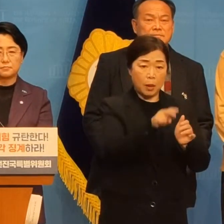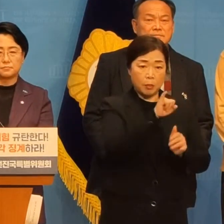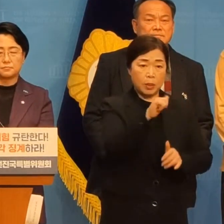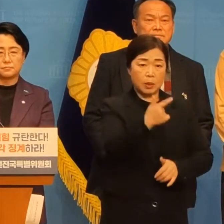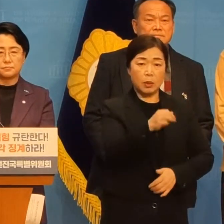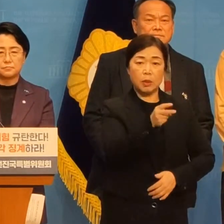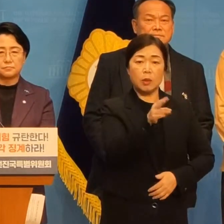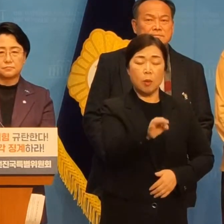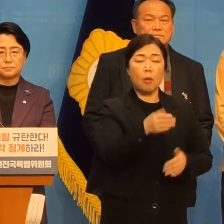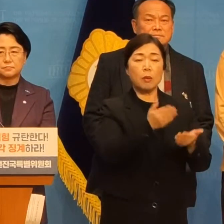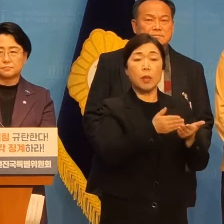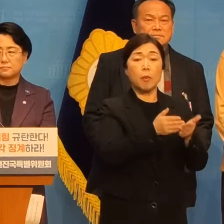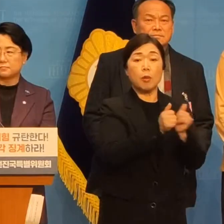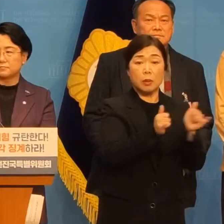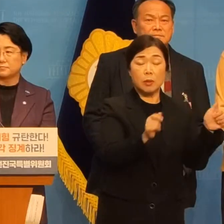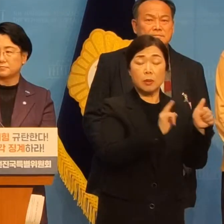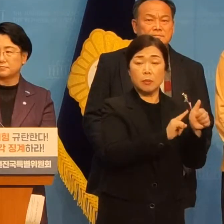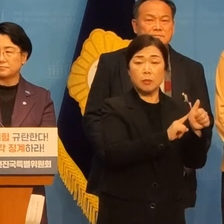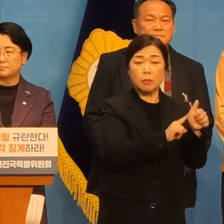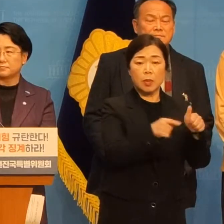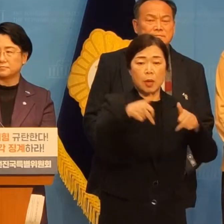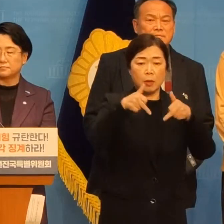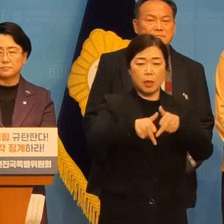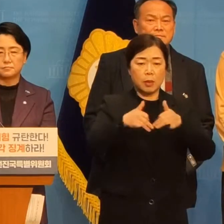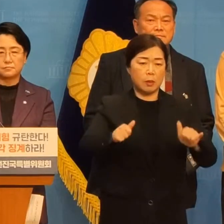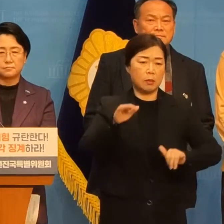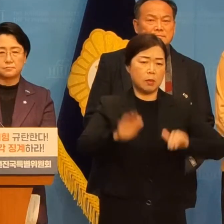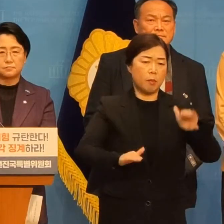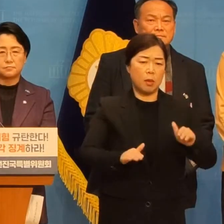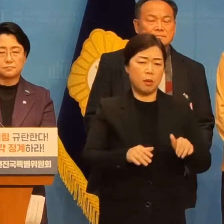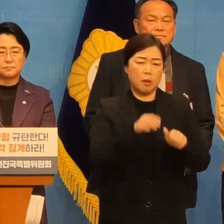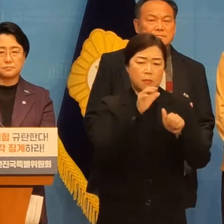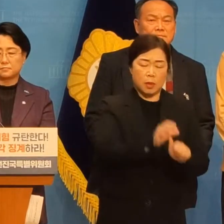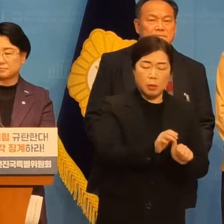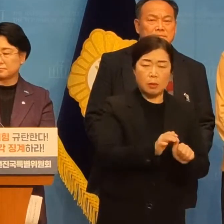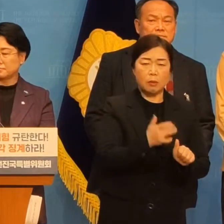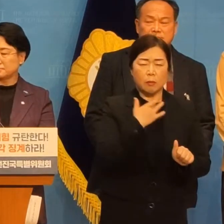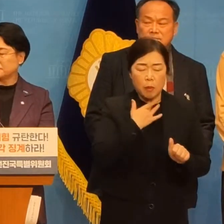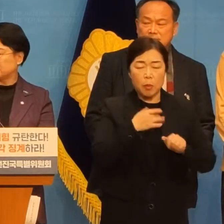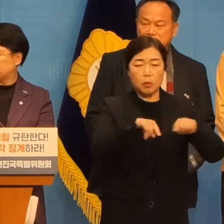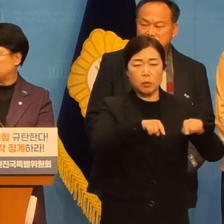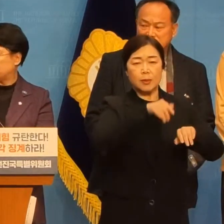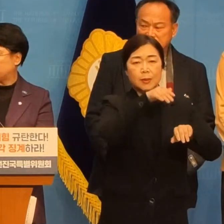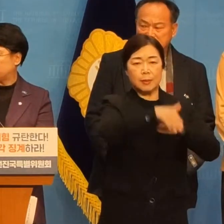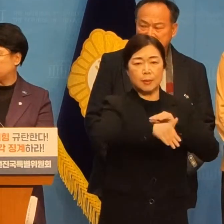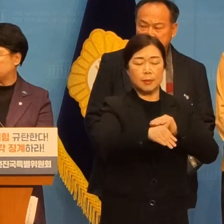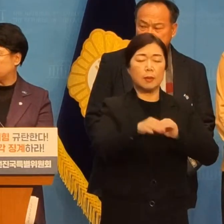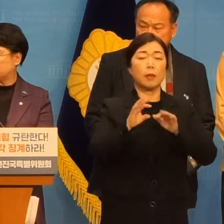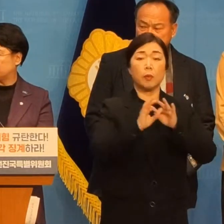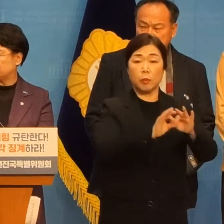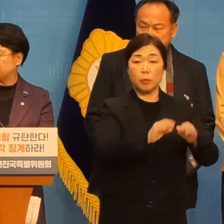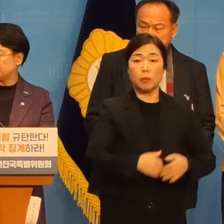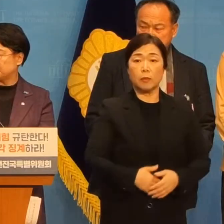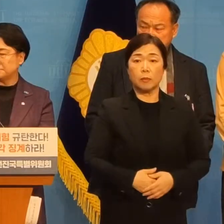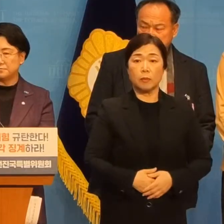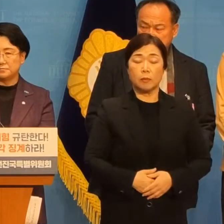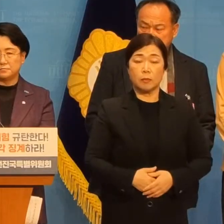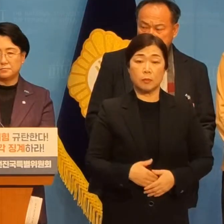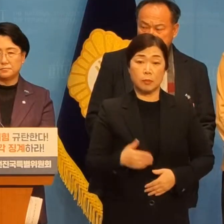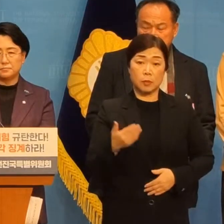대변인은 장애인을 차별하고 배제하는 혐오 정치를 하고 있습니다. 지난